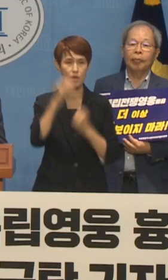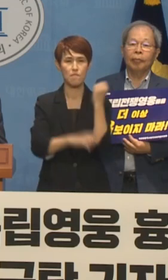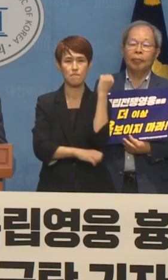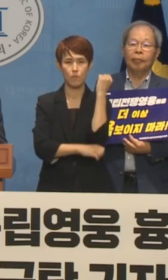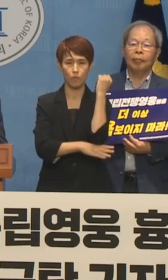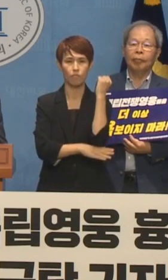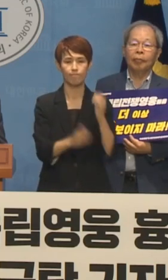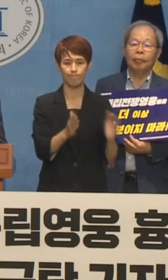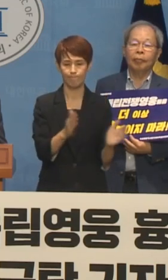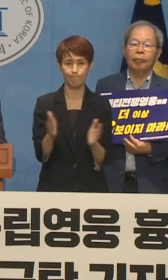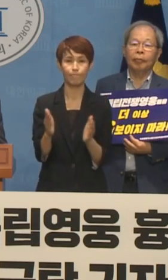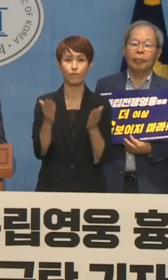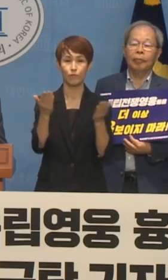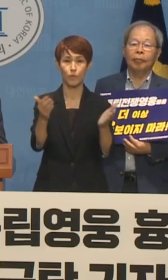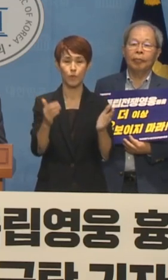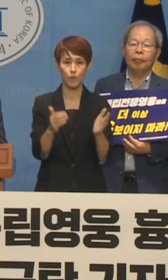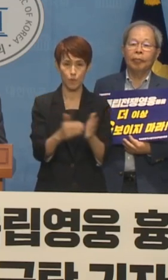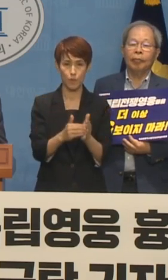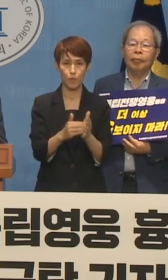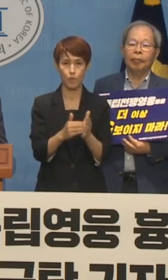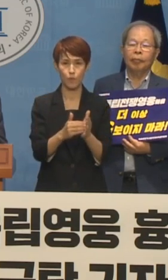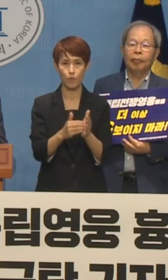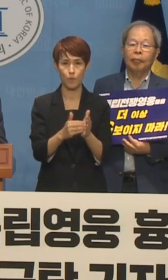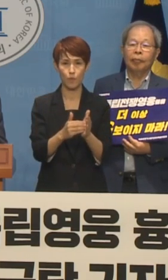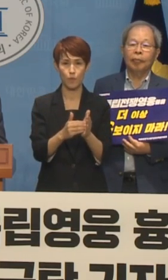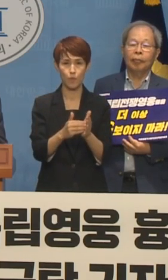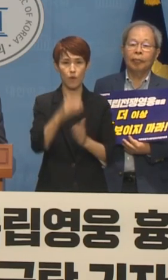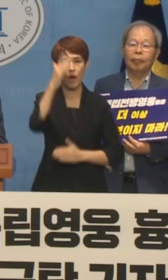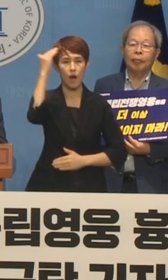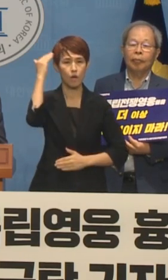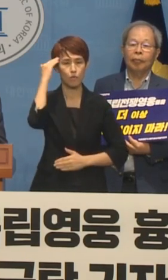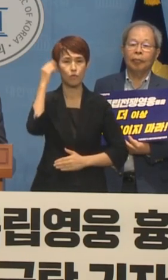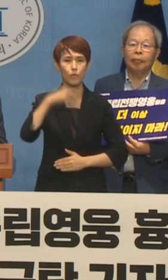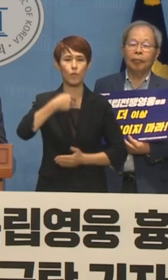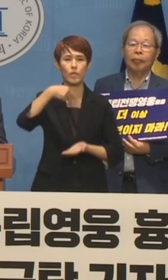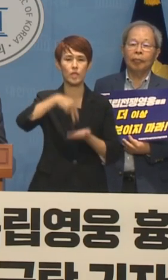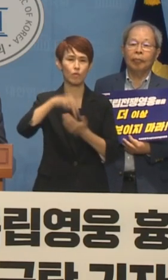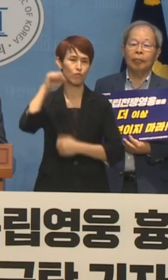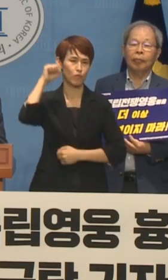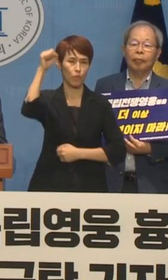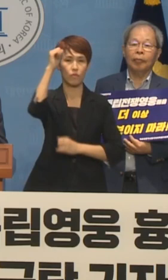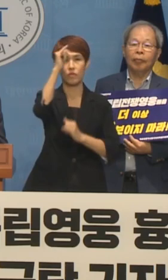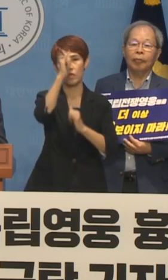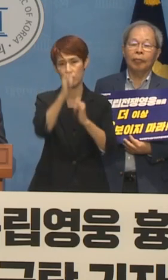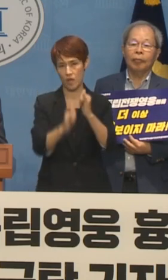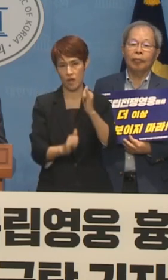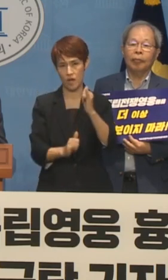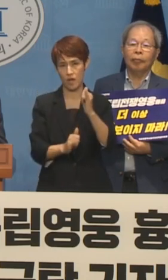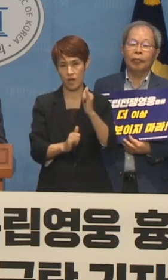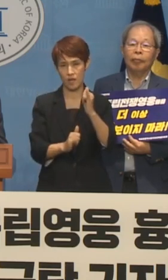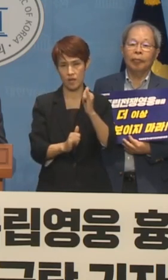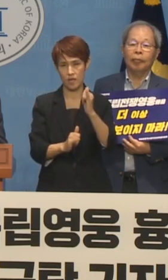정리하고 그 선상에서 한국 독립운동사를